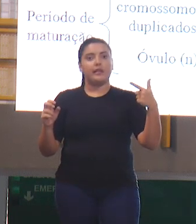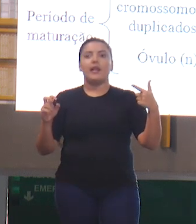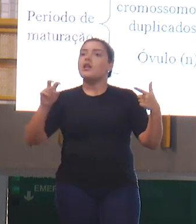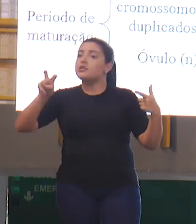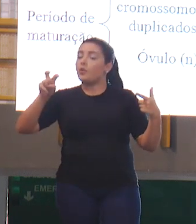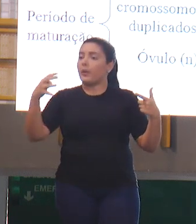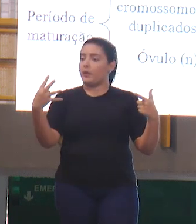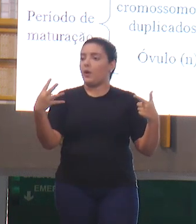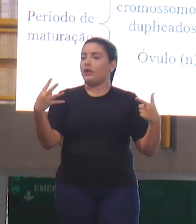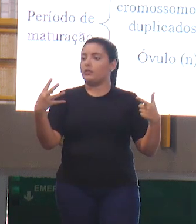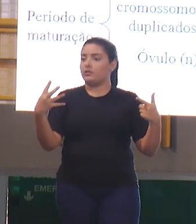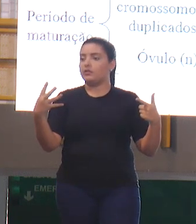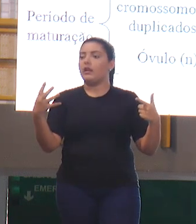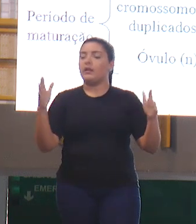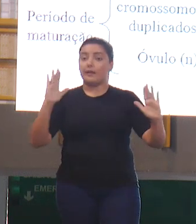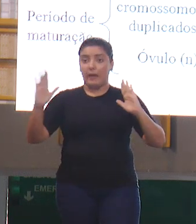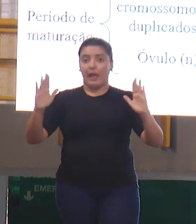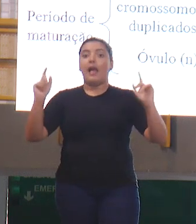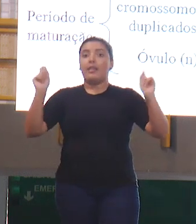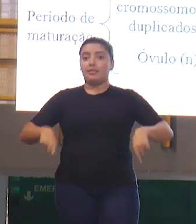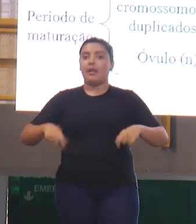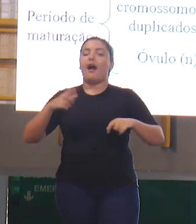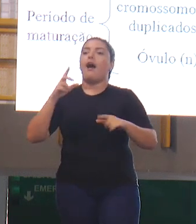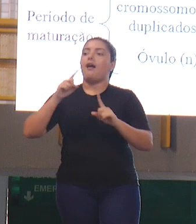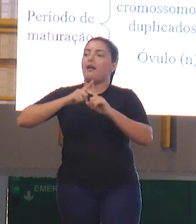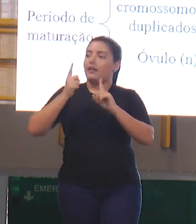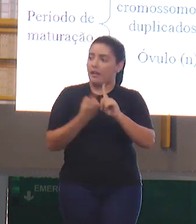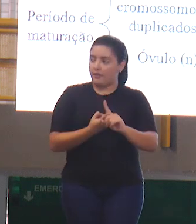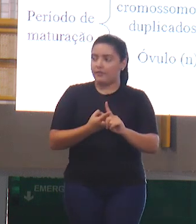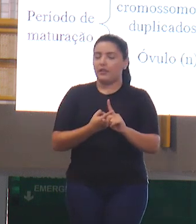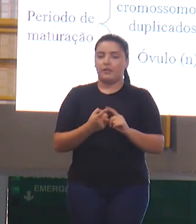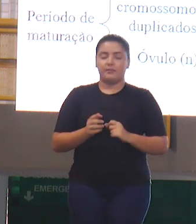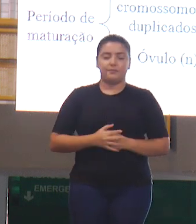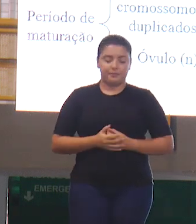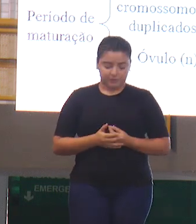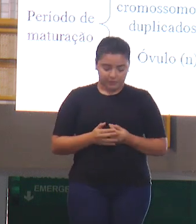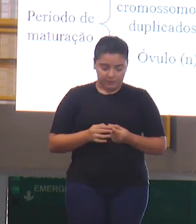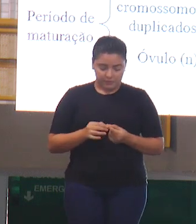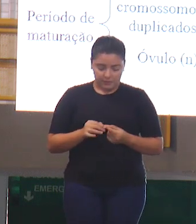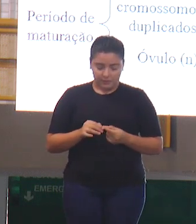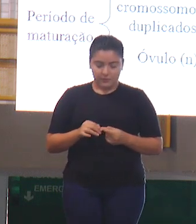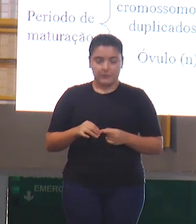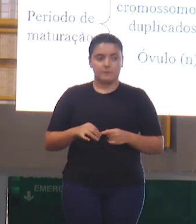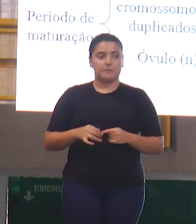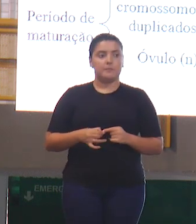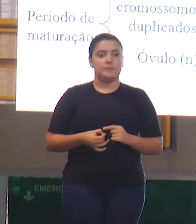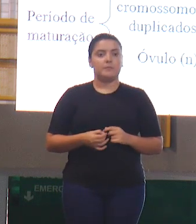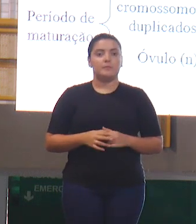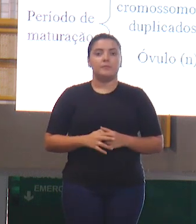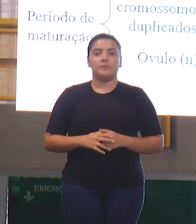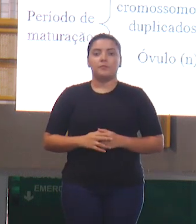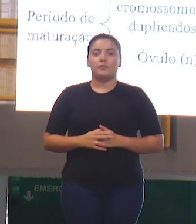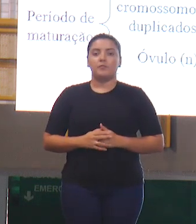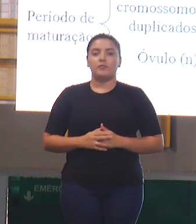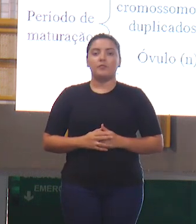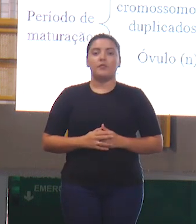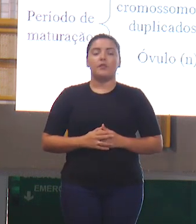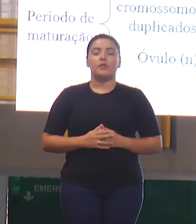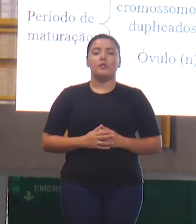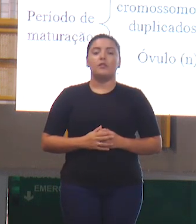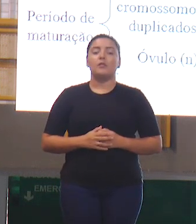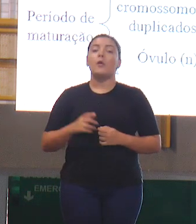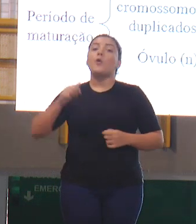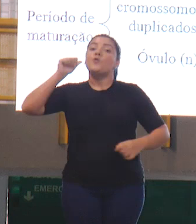54 anos. Mais ou menos isso. Agora, o interessante observar, sabe o que é? É que nem